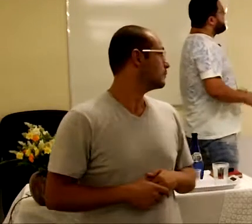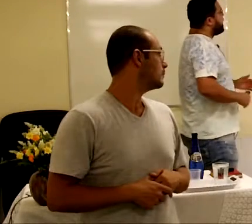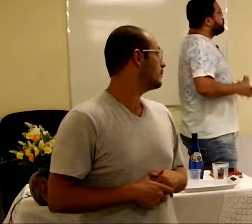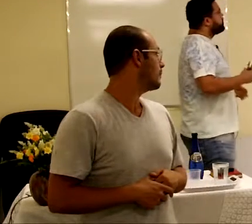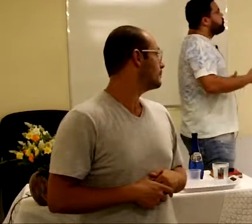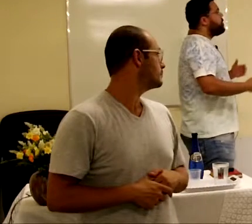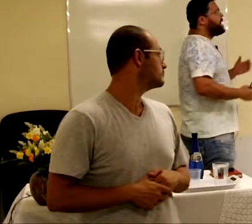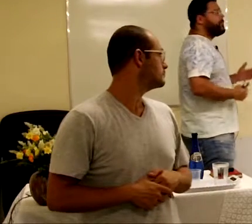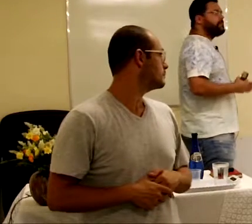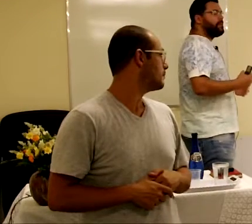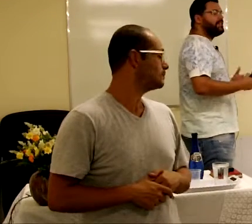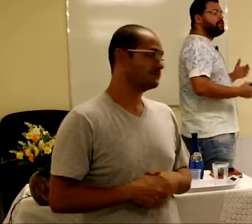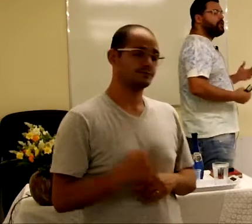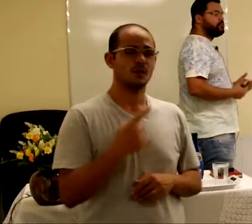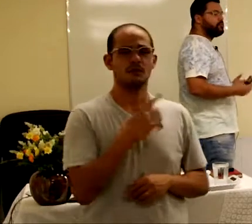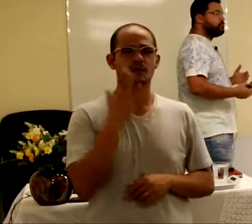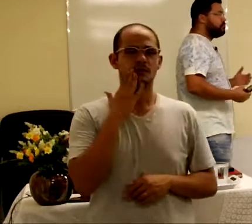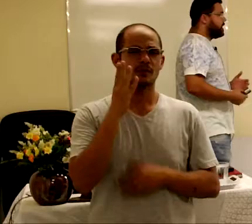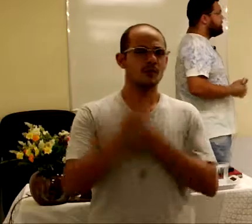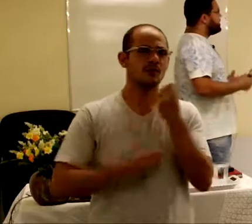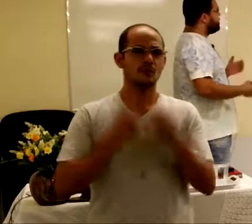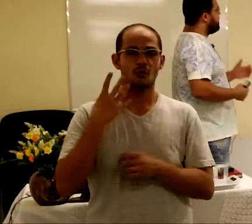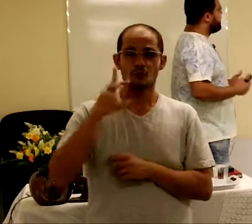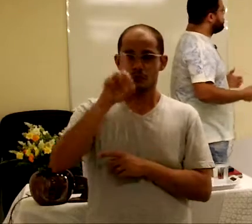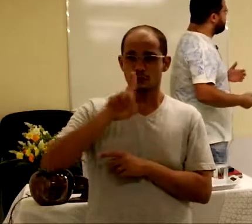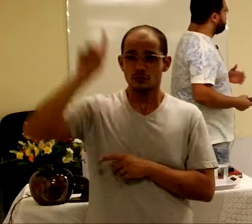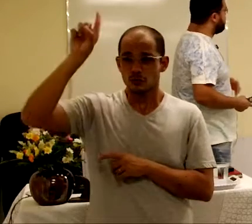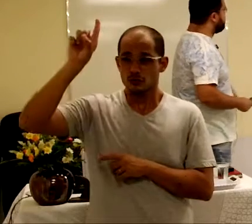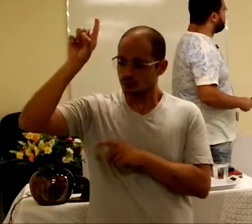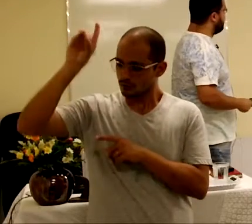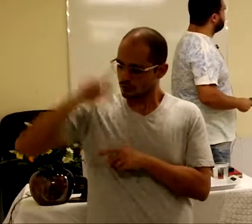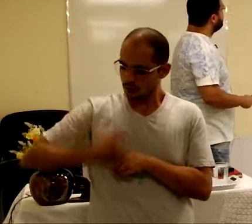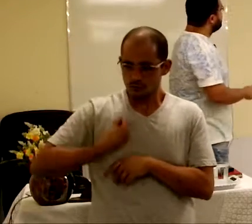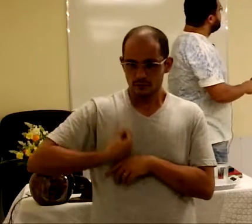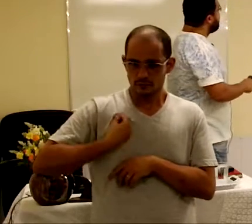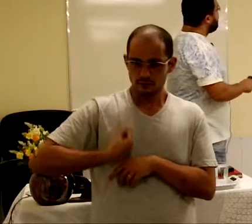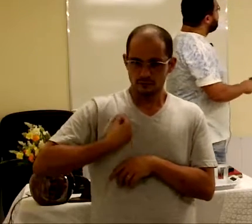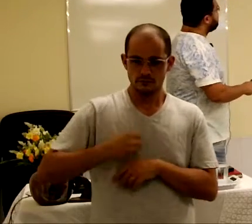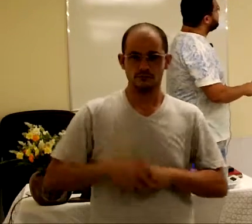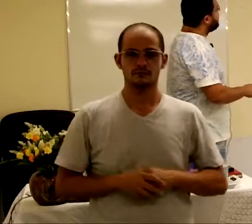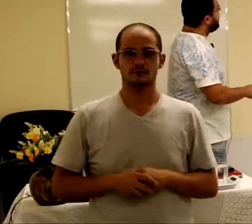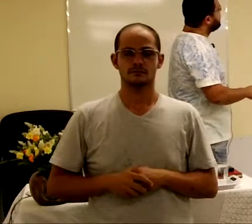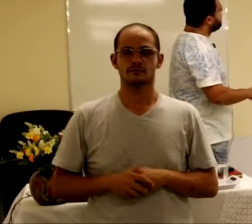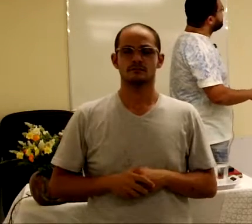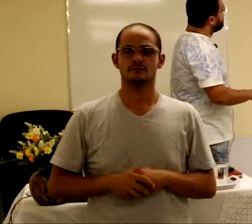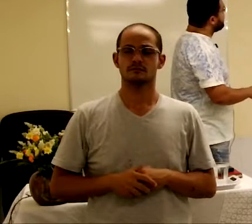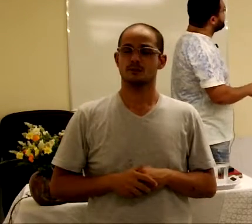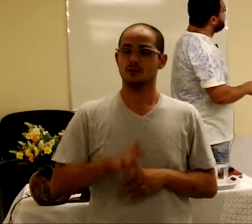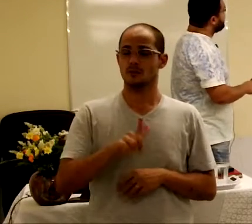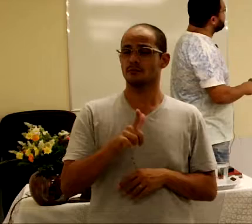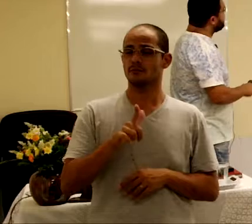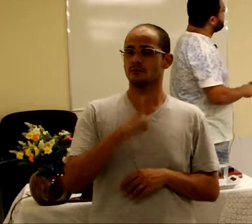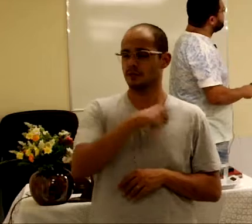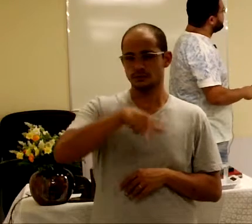Aqui para a gente dar conta de como é que Deus está presente o tempo todo. Né? Ele vai entrar numa reflexão sobre o fluido divino. Né? Para a facilidade da nossa